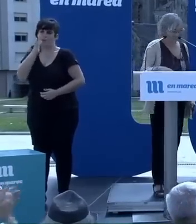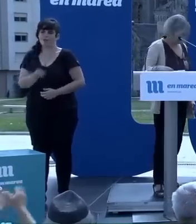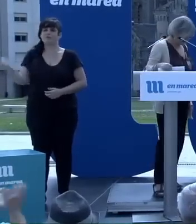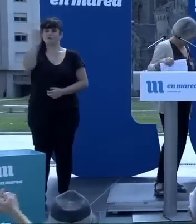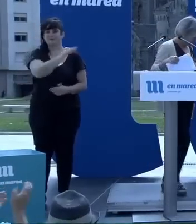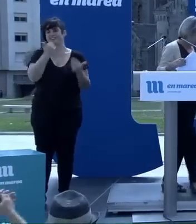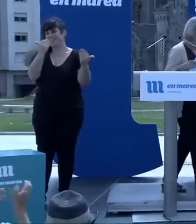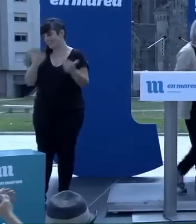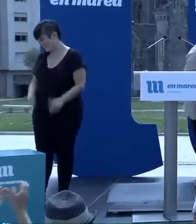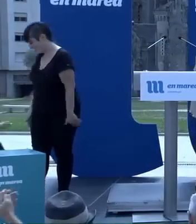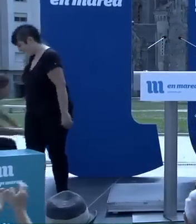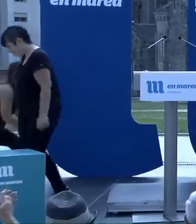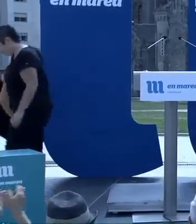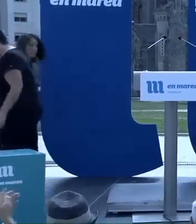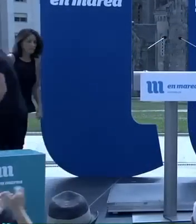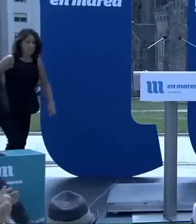Grazas.